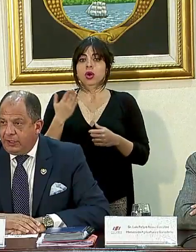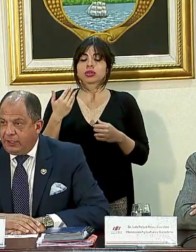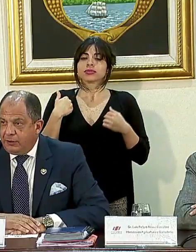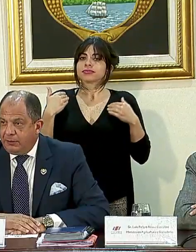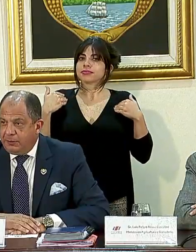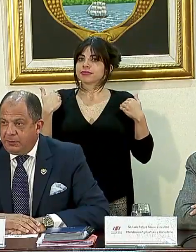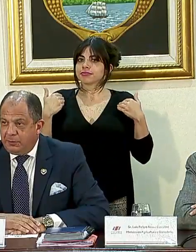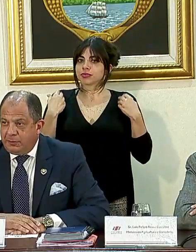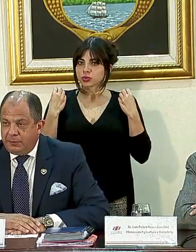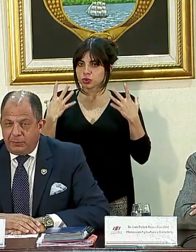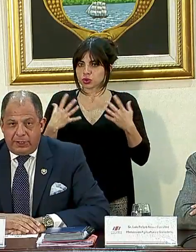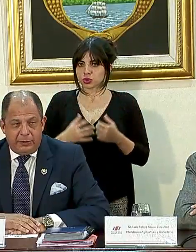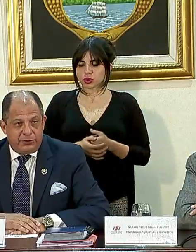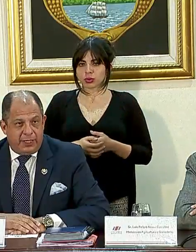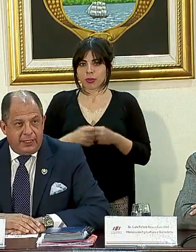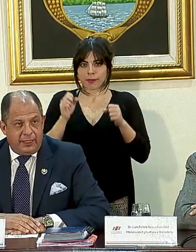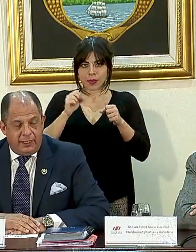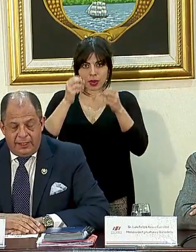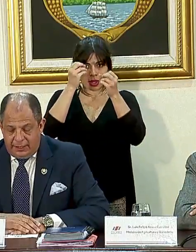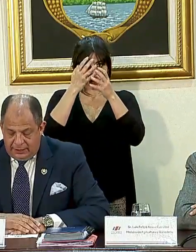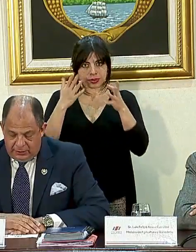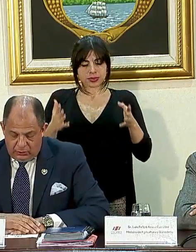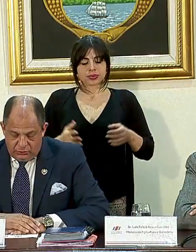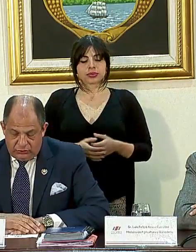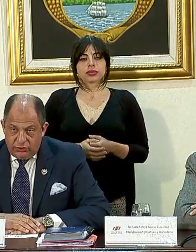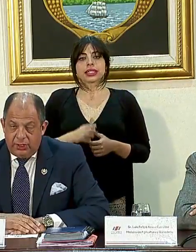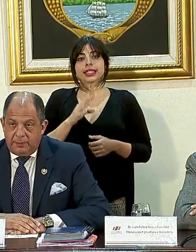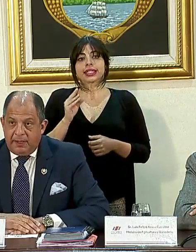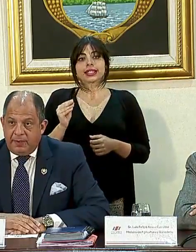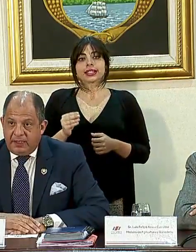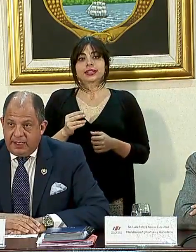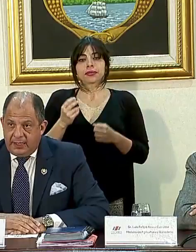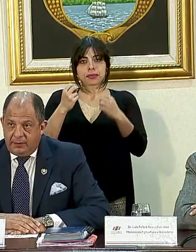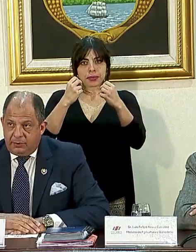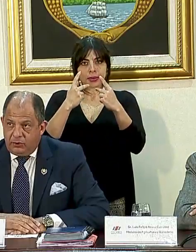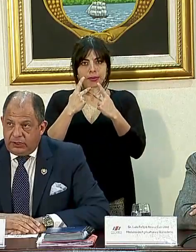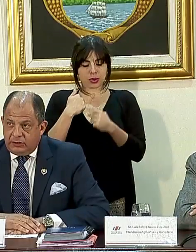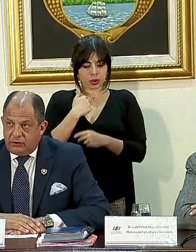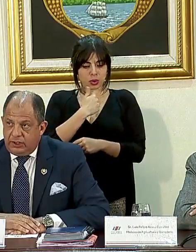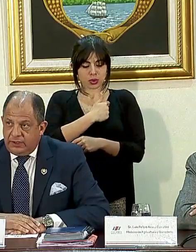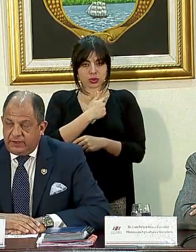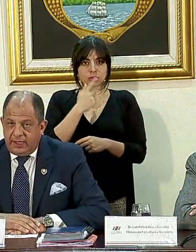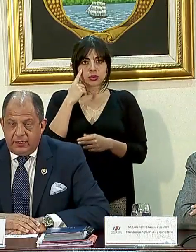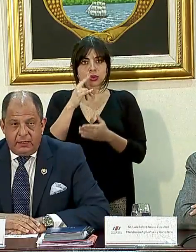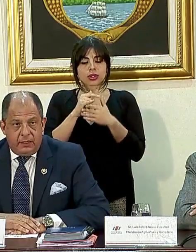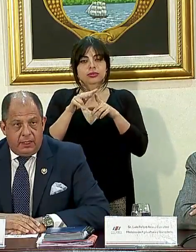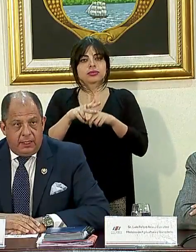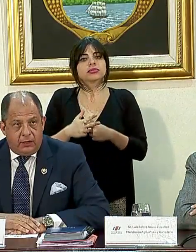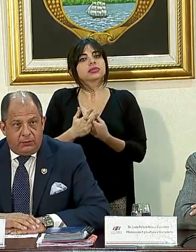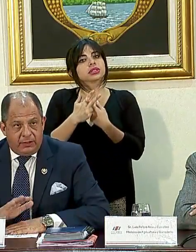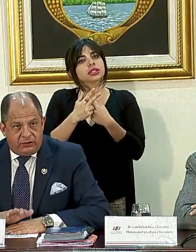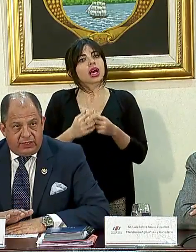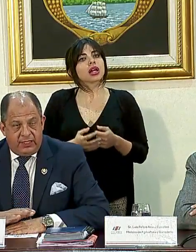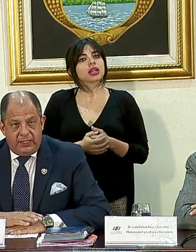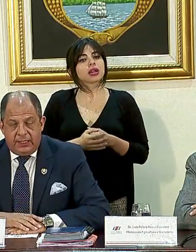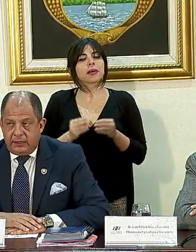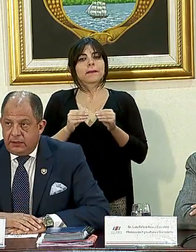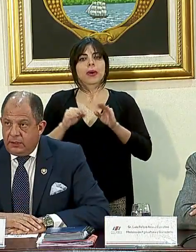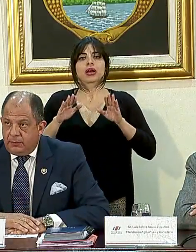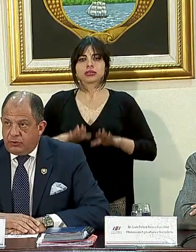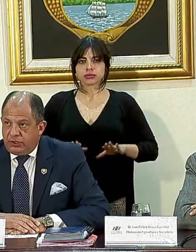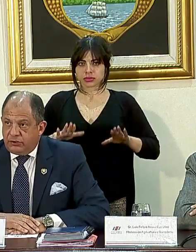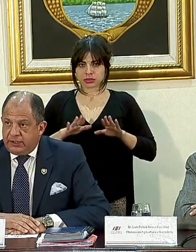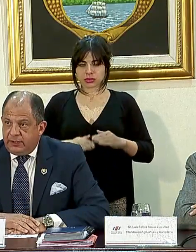mucho poder anunciar y nos permitirá, por lo tanto, iniciar con mayor